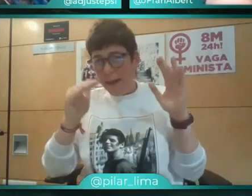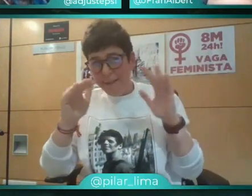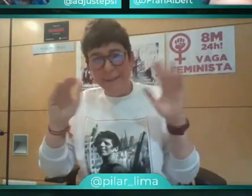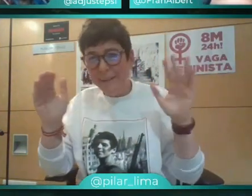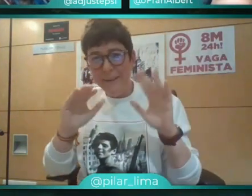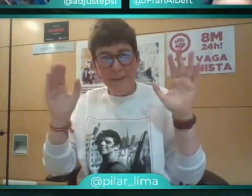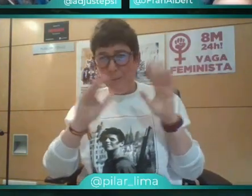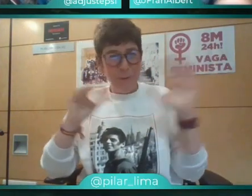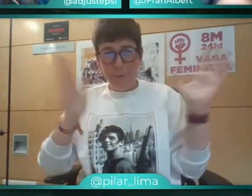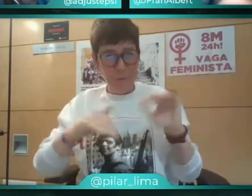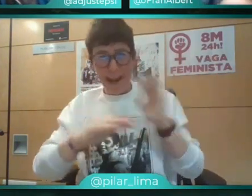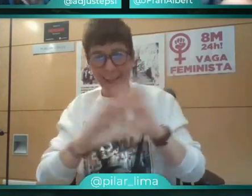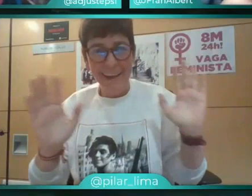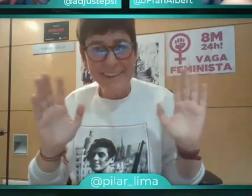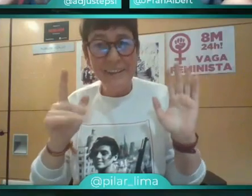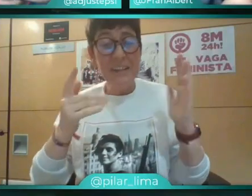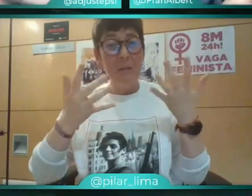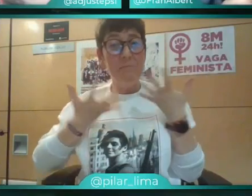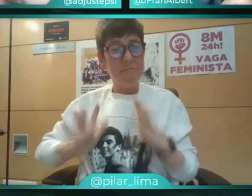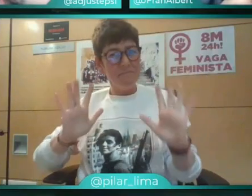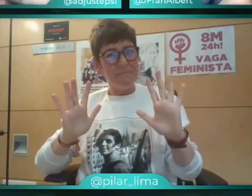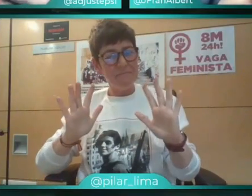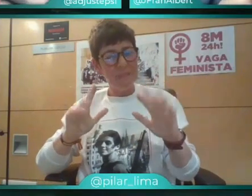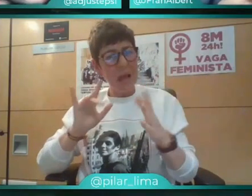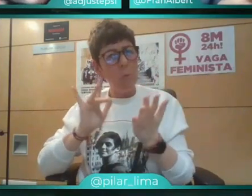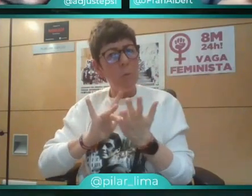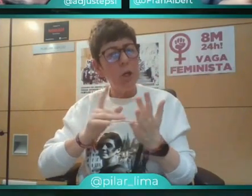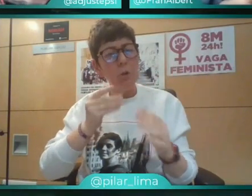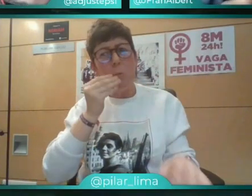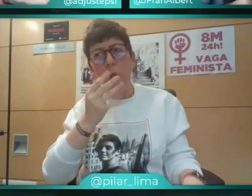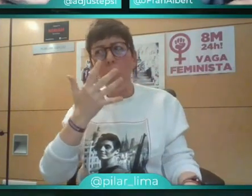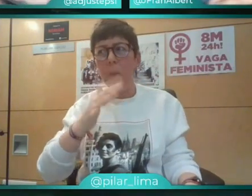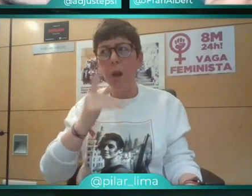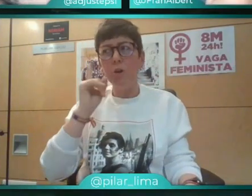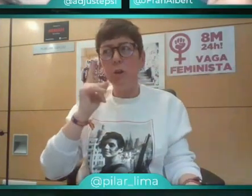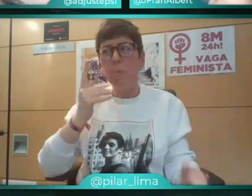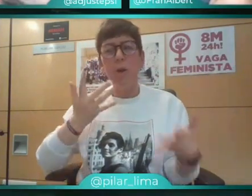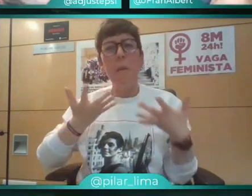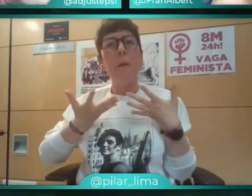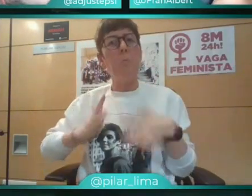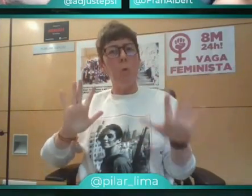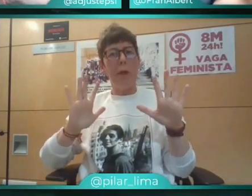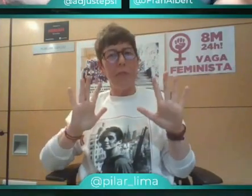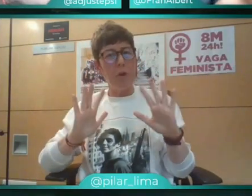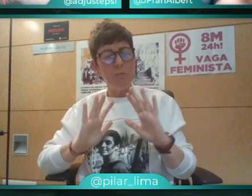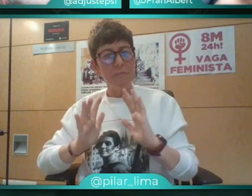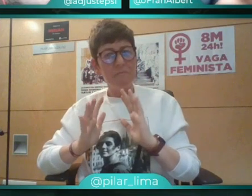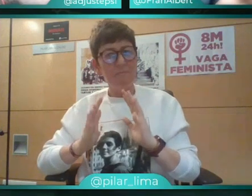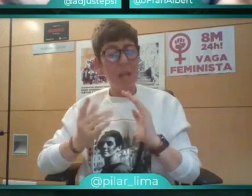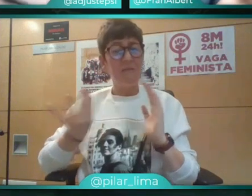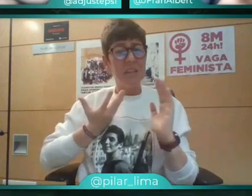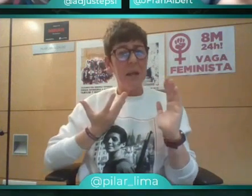los insultos que escuchamos bueno auténticas burradas y ya llega un momento como que te resbala